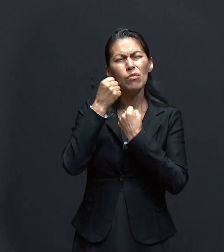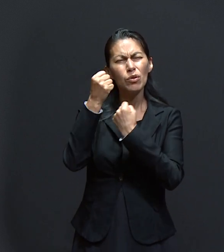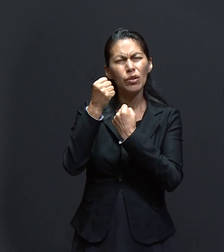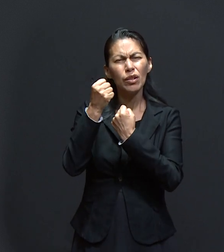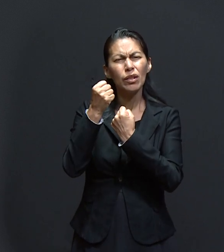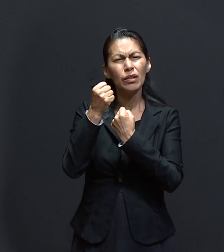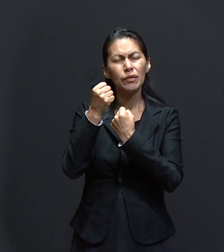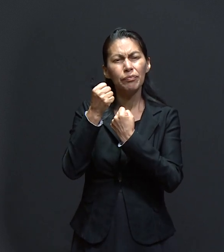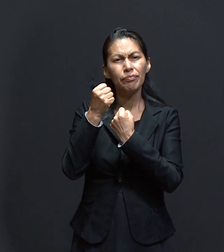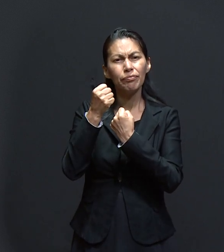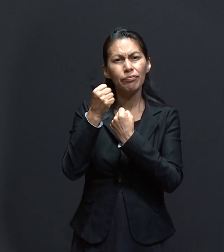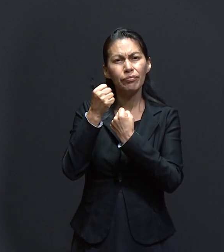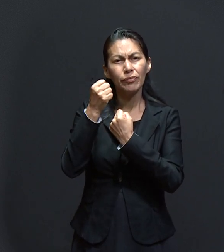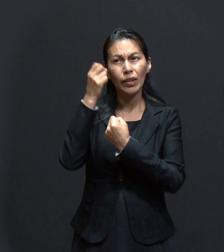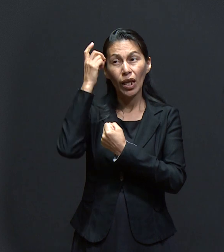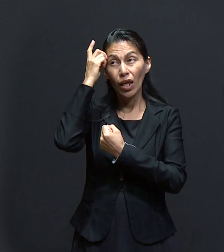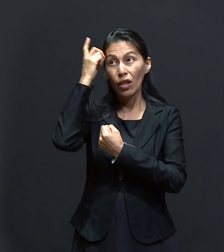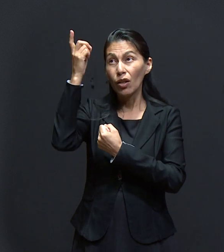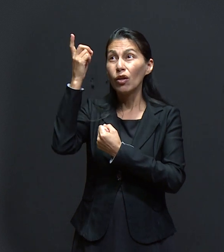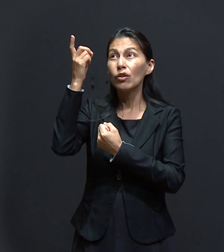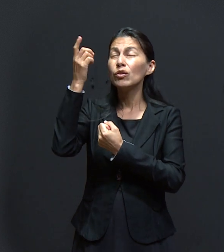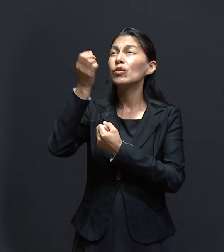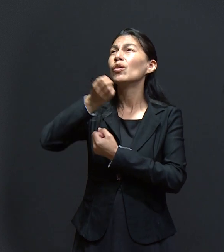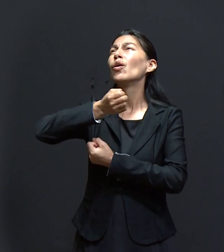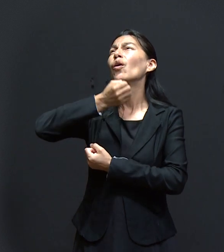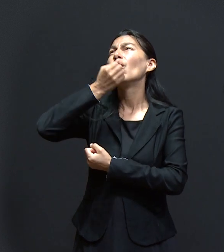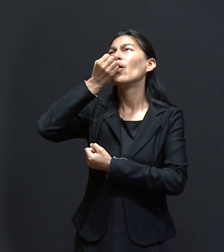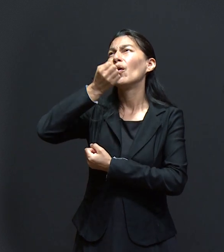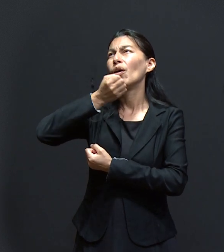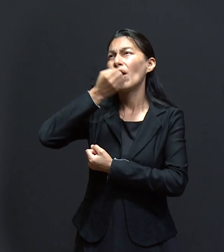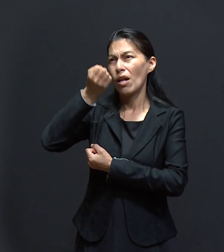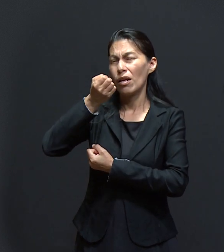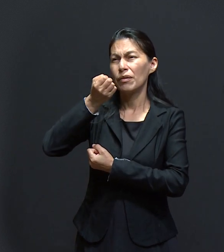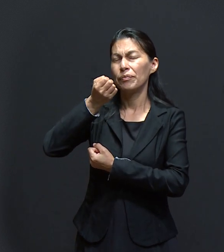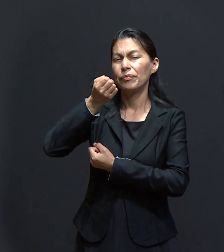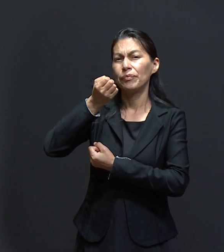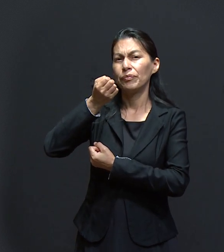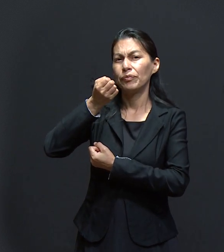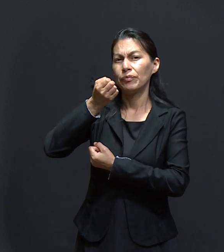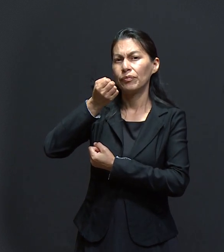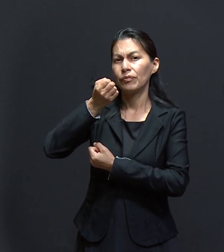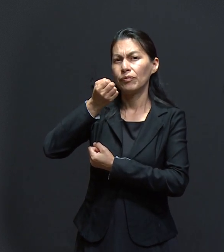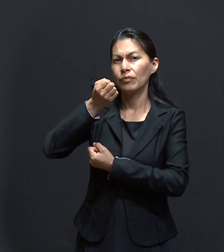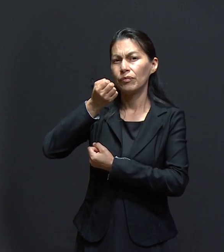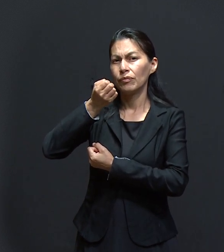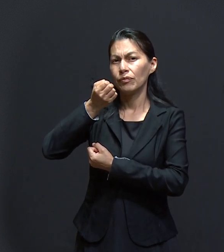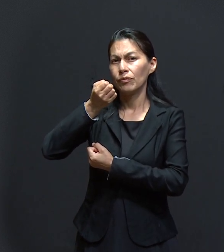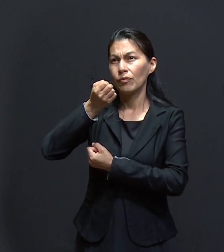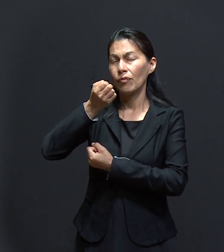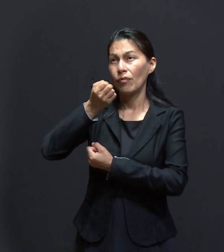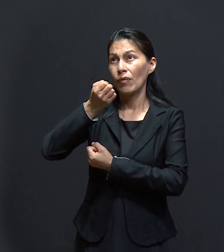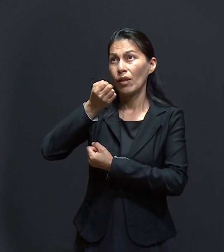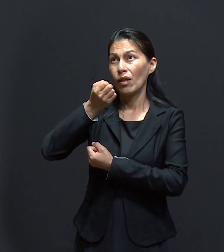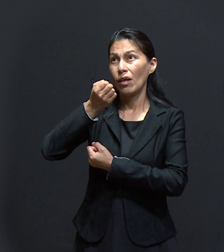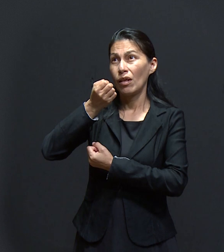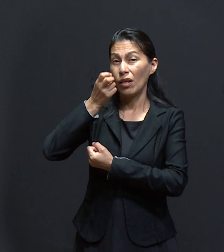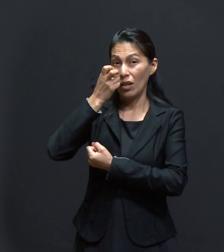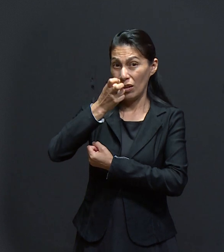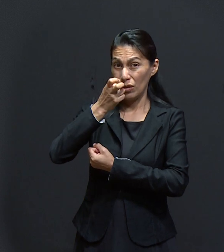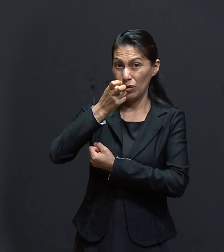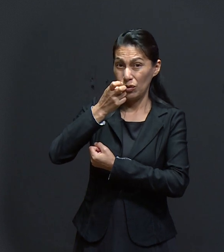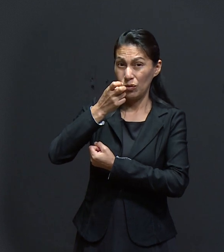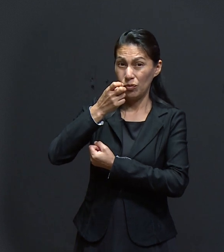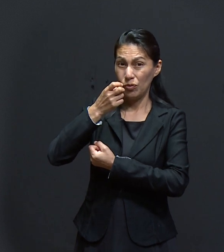está este privilegio este poder en las manos de poder invocar al dios vivo y podemos hacer de